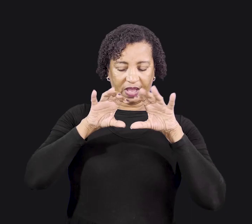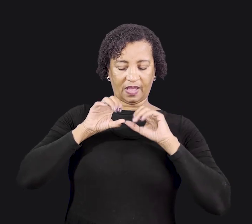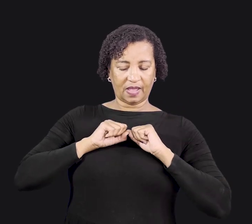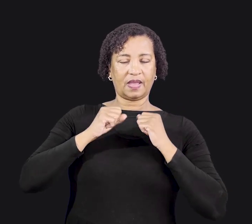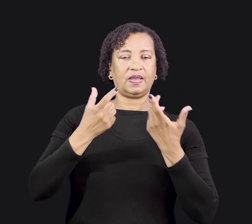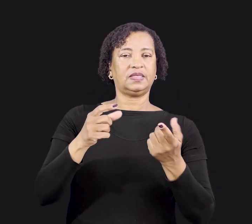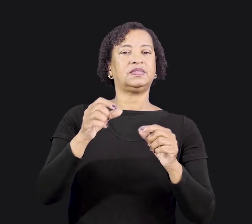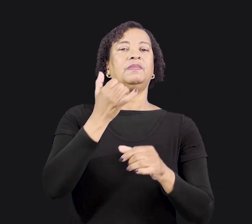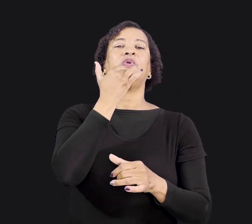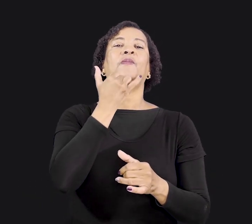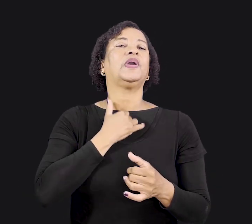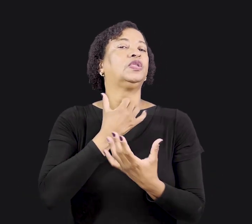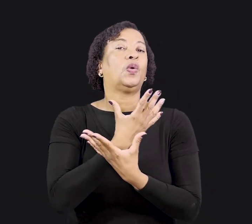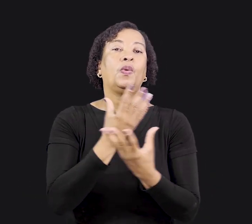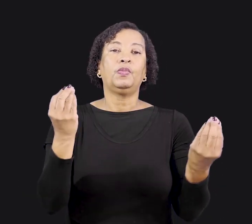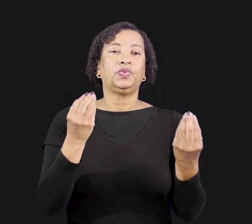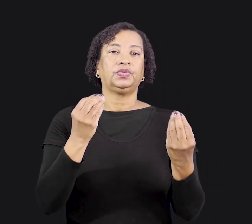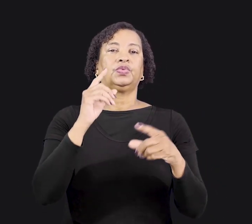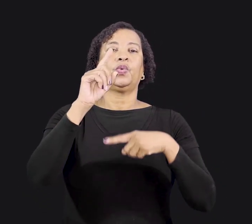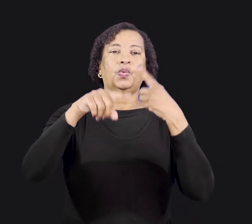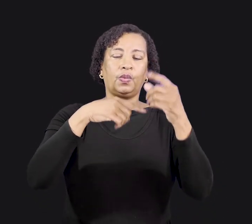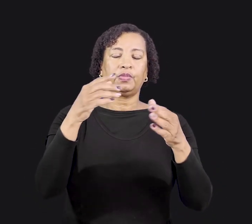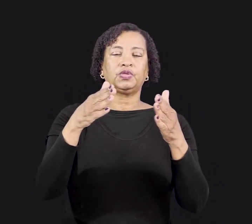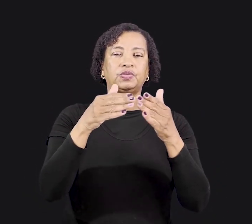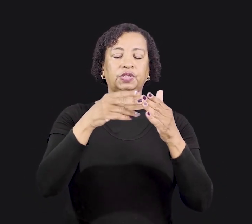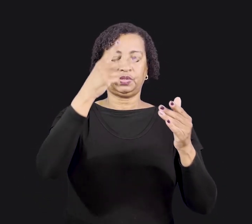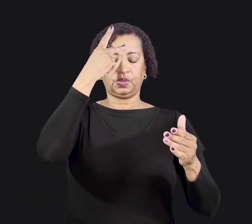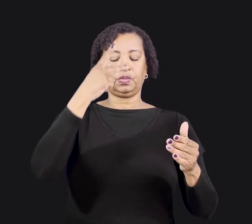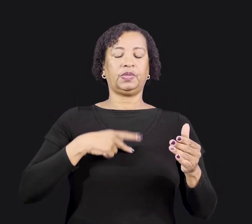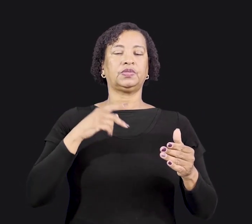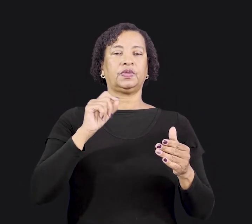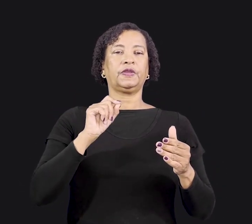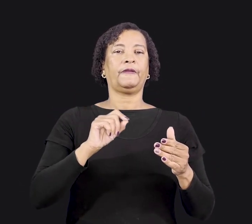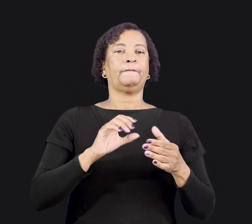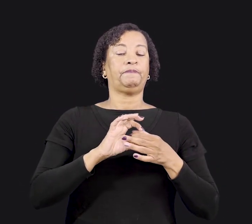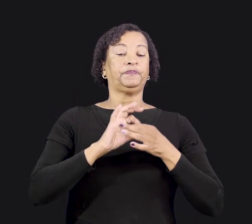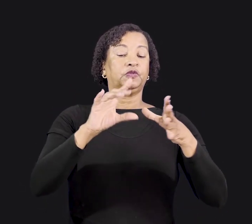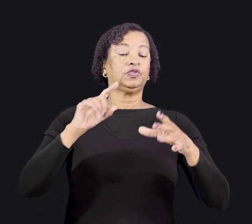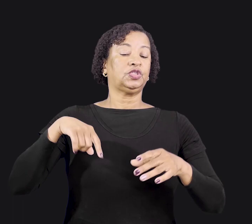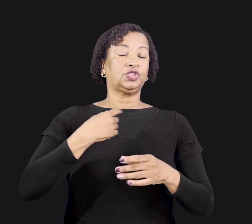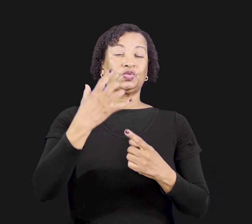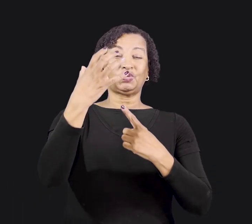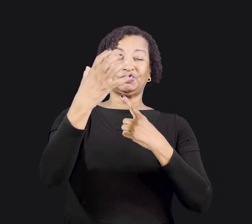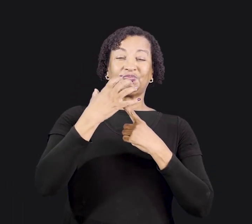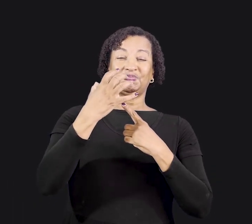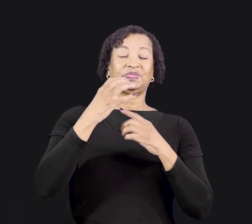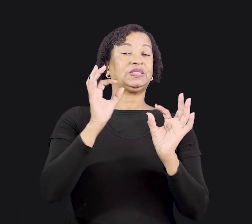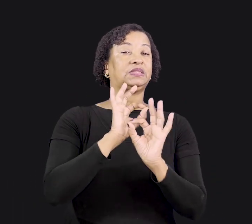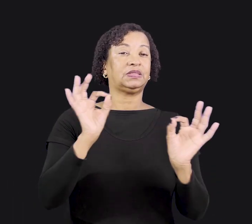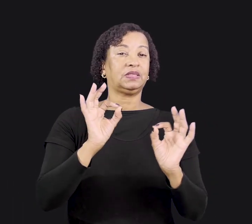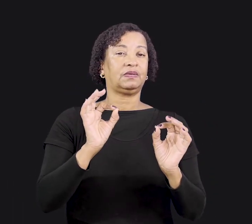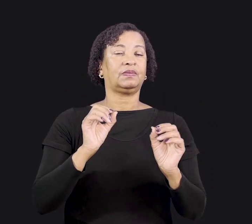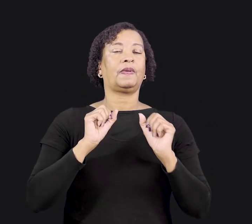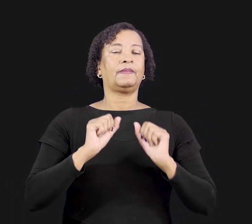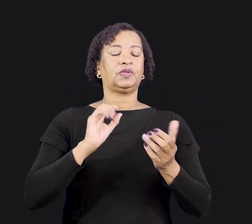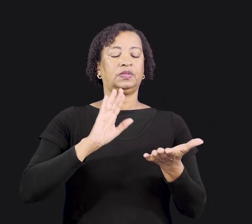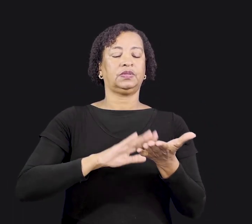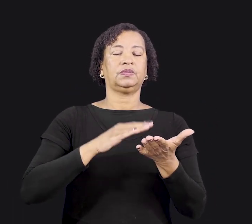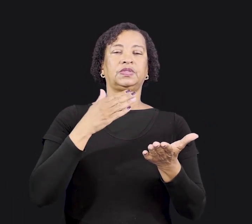perdão? O próximo pedido pessoal é, e não nos deixe cair em tentação. Podemos interpretar esse pedido